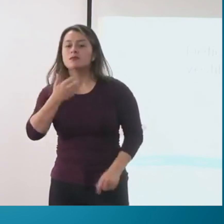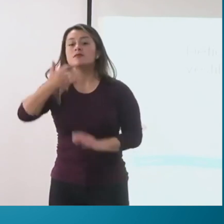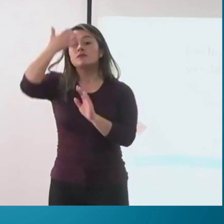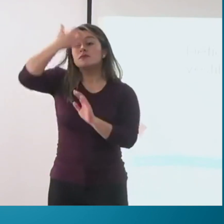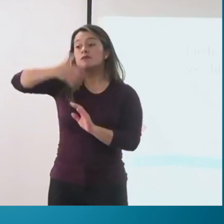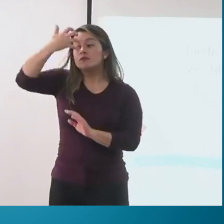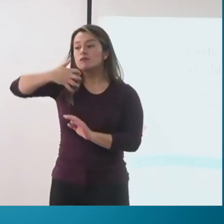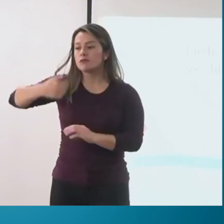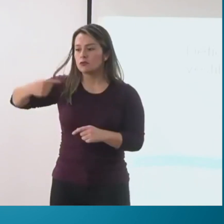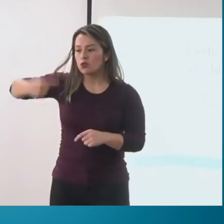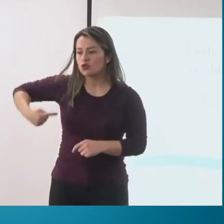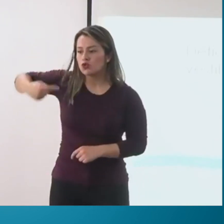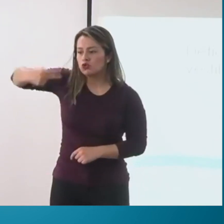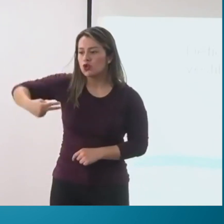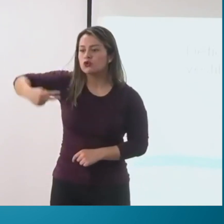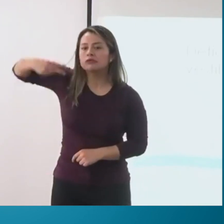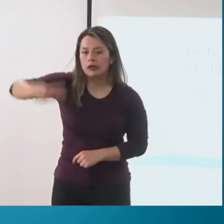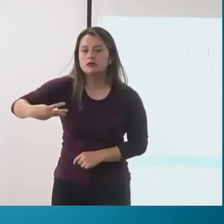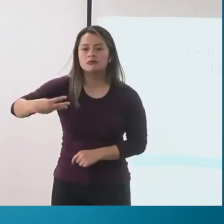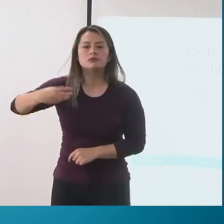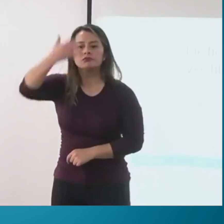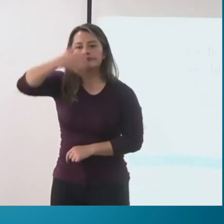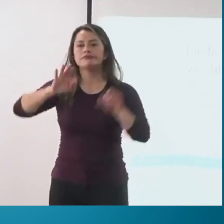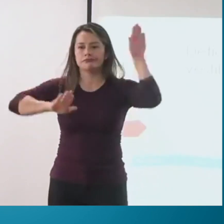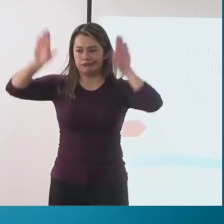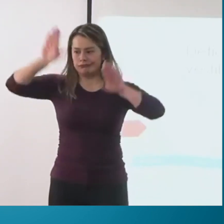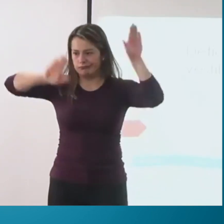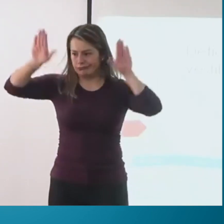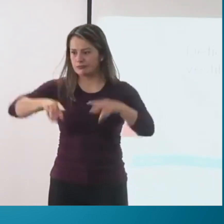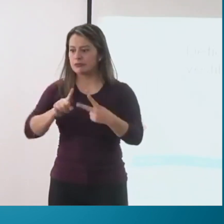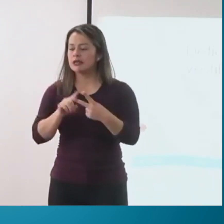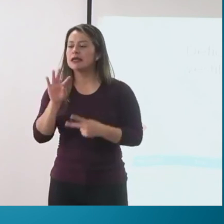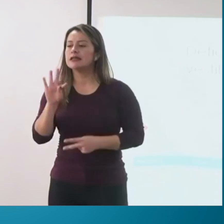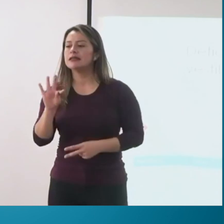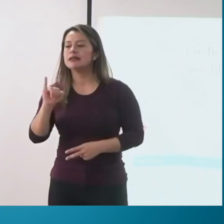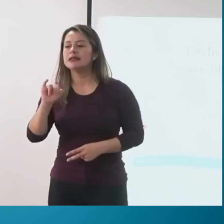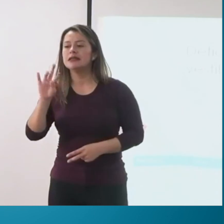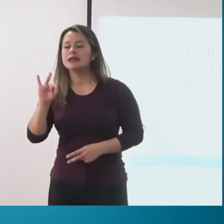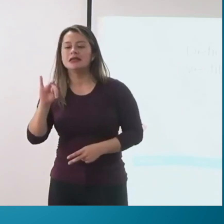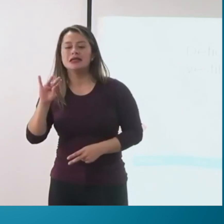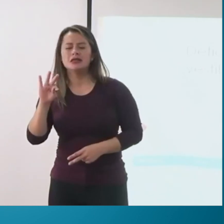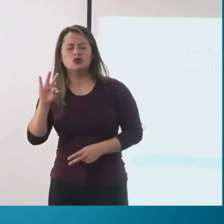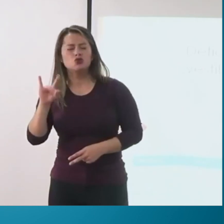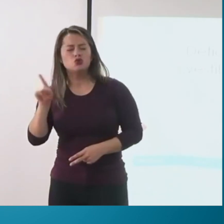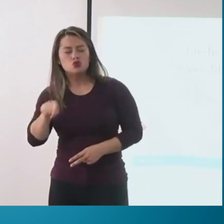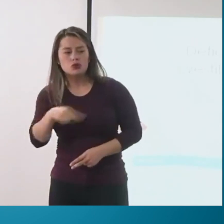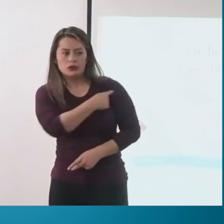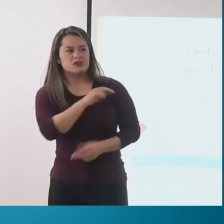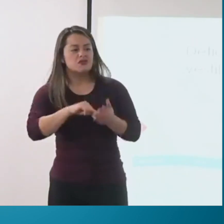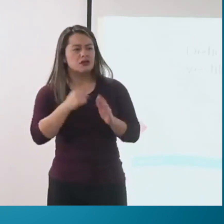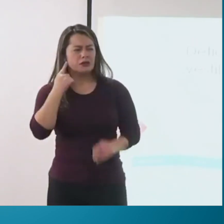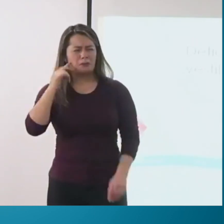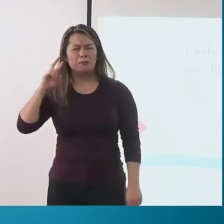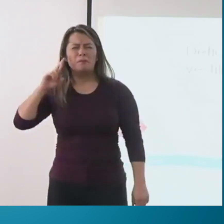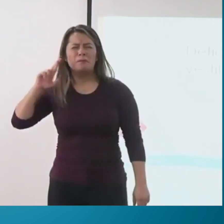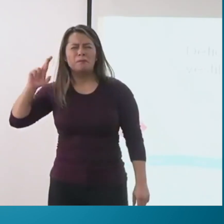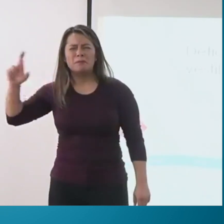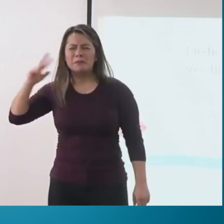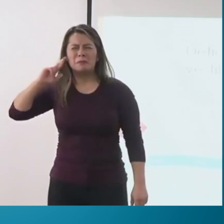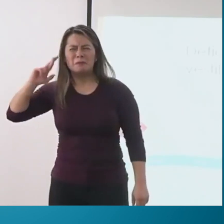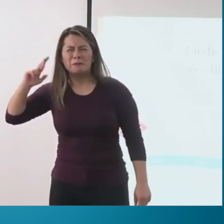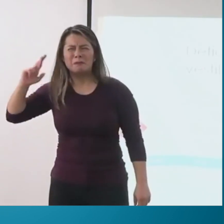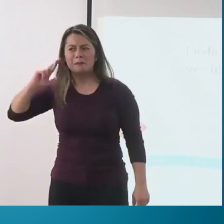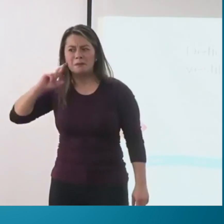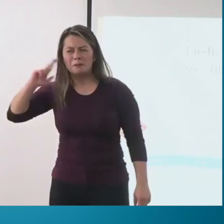audiometrías seriadas, tinnitus, que es escuchar piticos, vértigo, y tiene unos criterios muy claros que la gente dice,